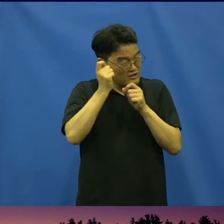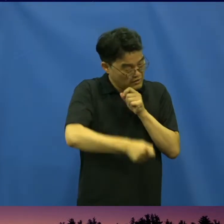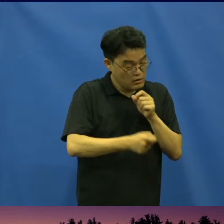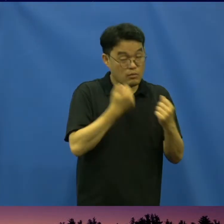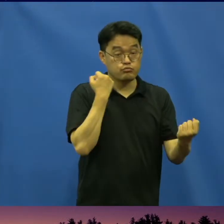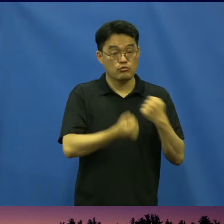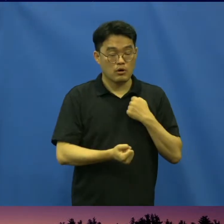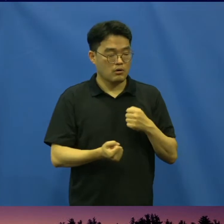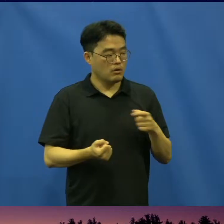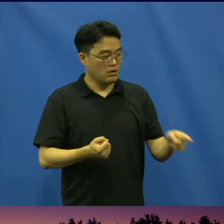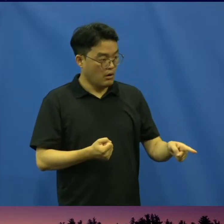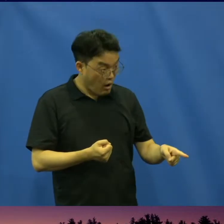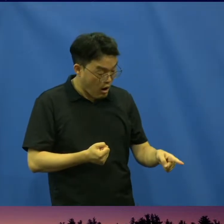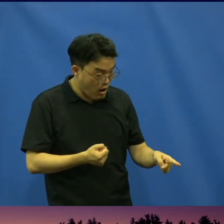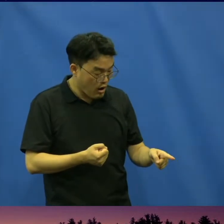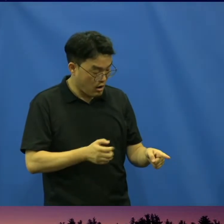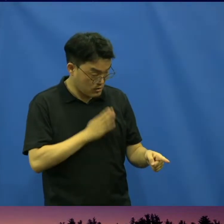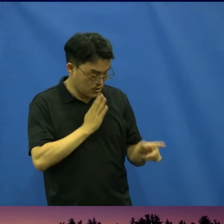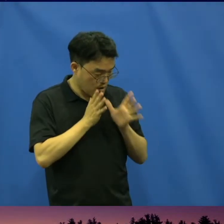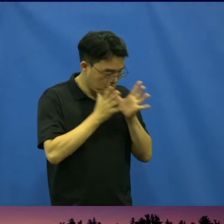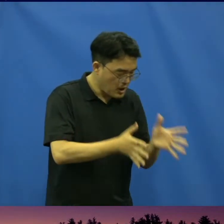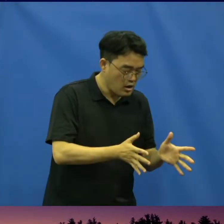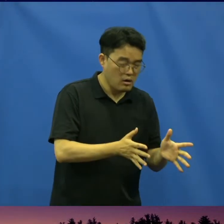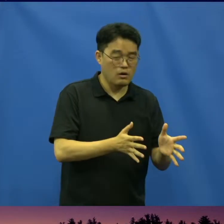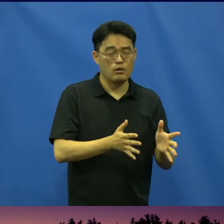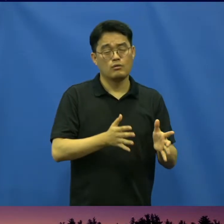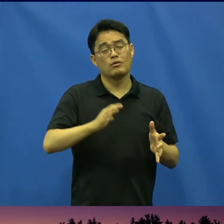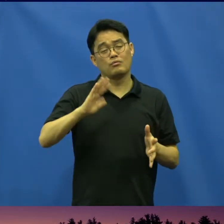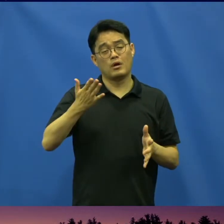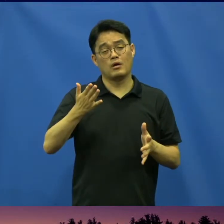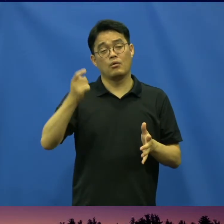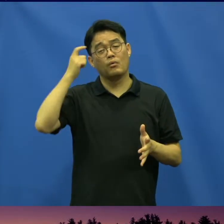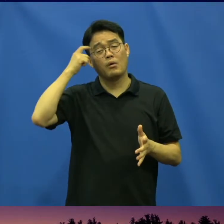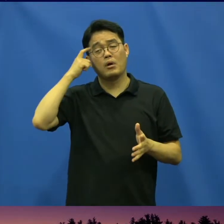하나님같이 될 것이다. 말도 안 되는 이 환상을 심어주는데 속아요. 속아.